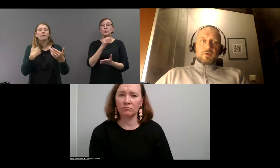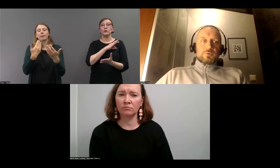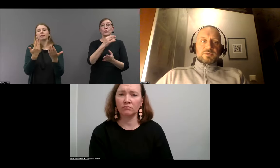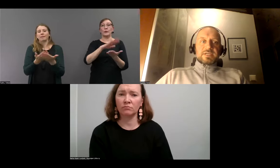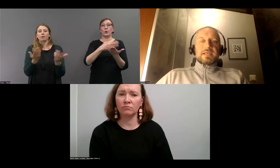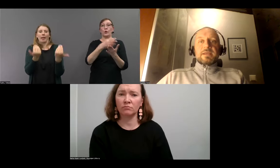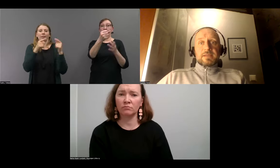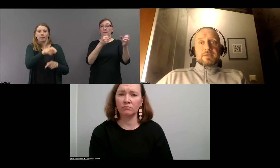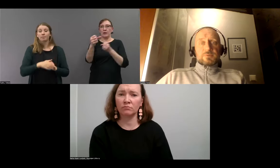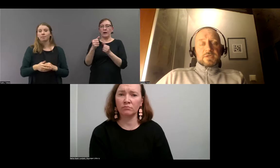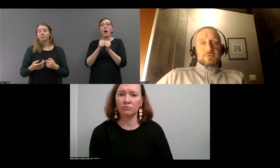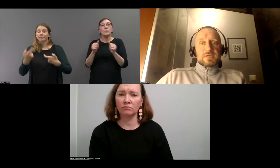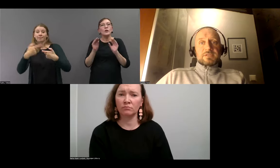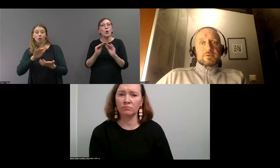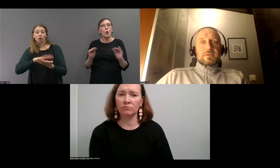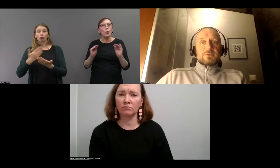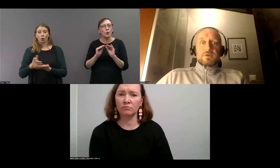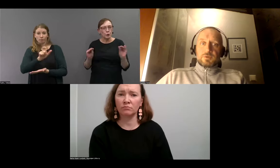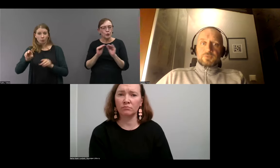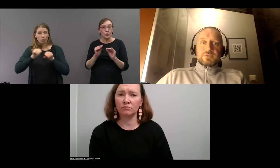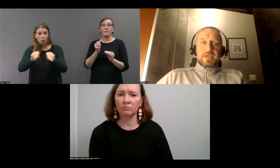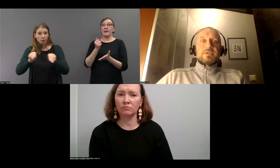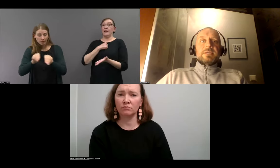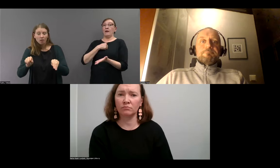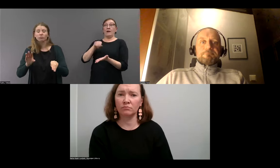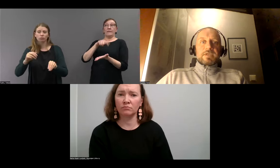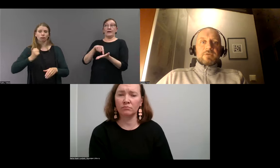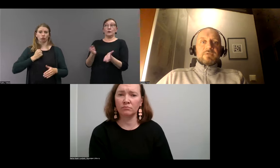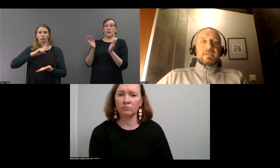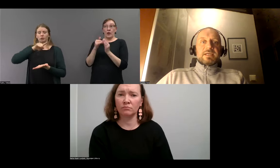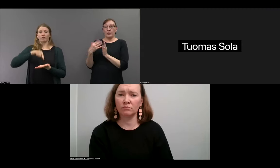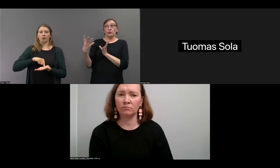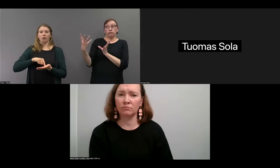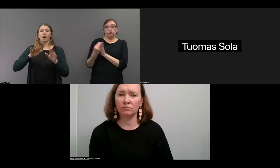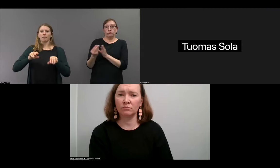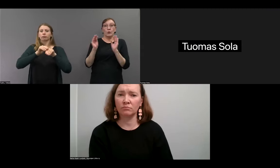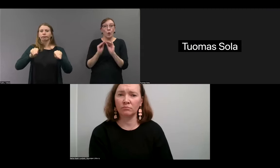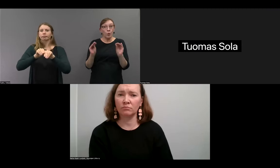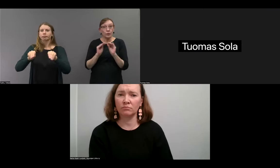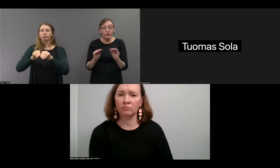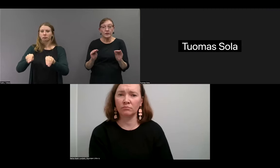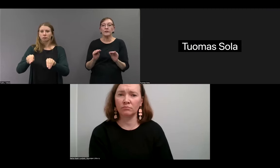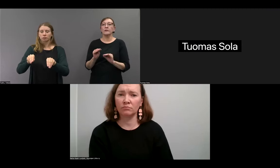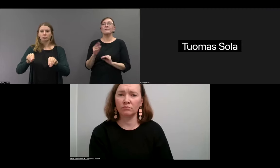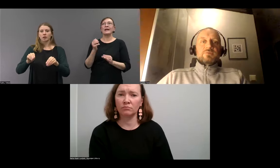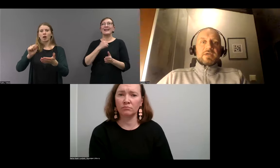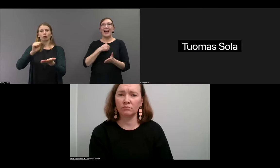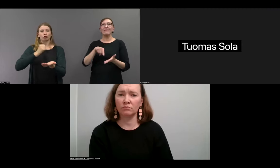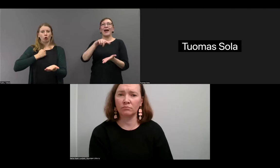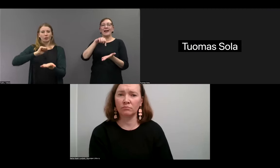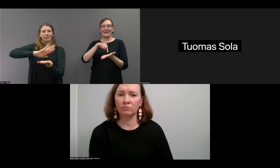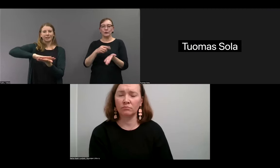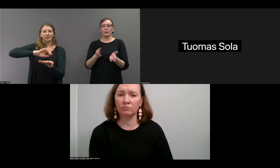tulkkien koulutukseen, niin hätäkeskuslaitoksen kanssa kyllä tosiaan koulutusta käytiin, eli hätäkeskustulkit ovat käyneet